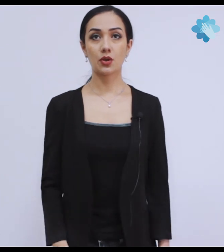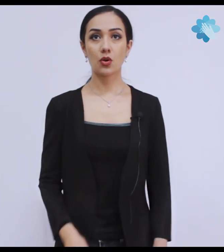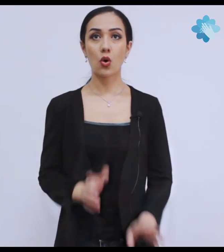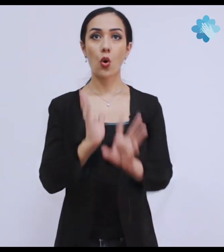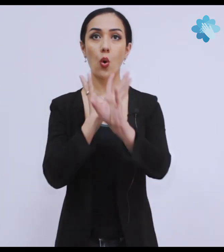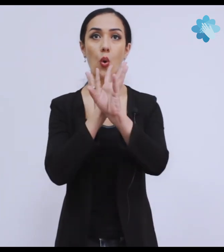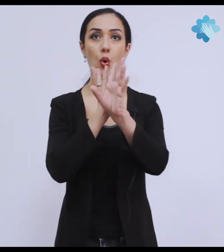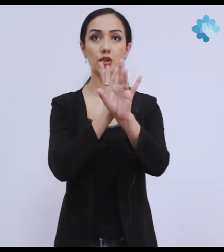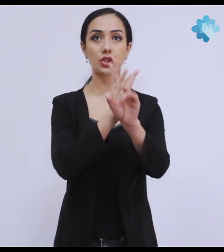очень